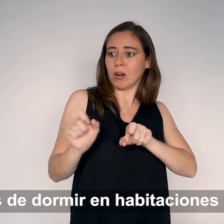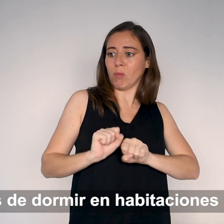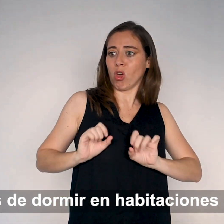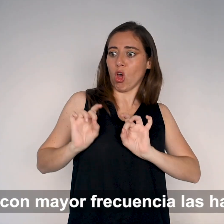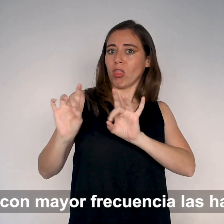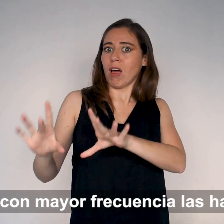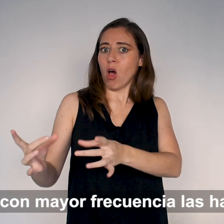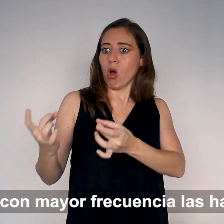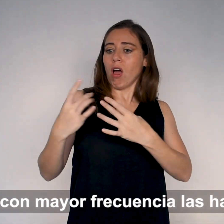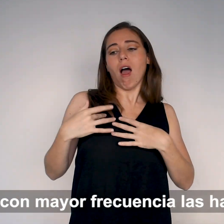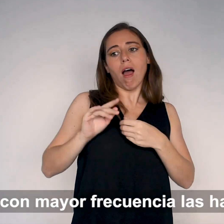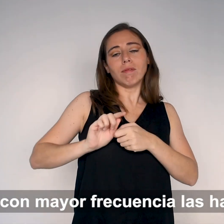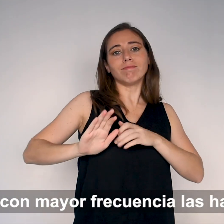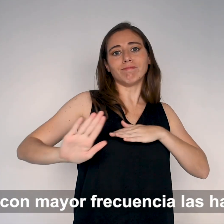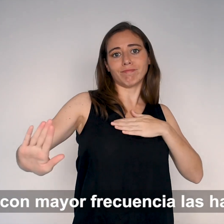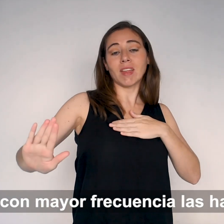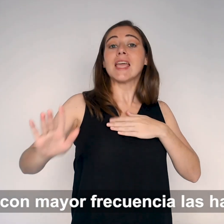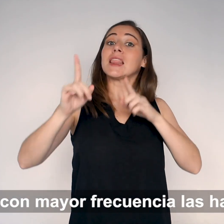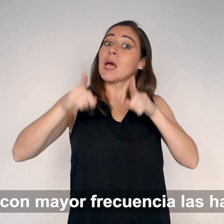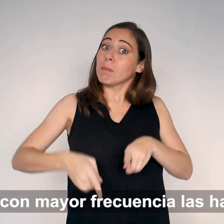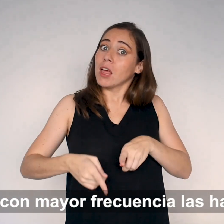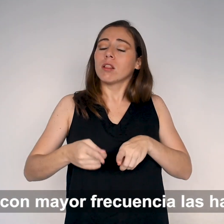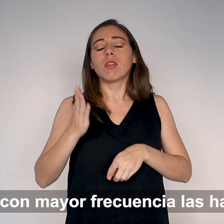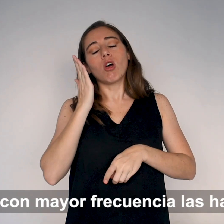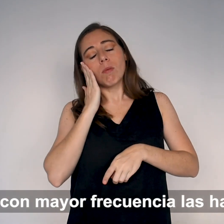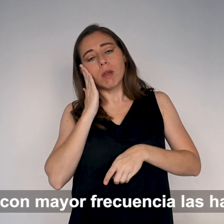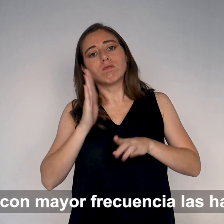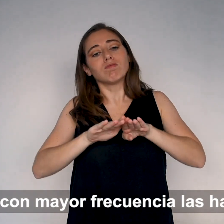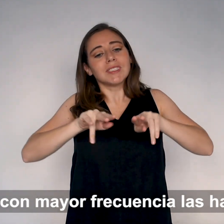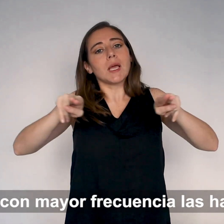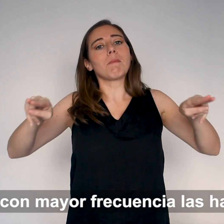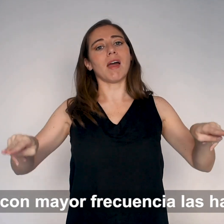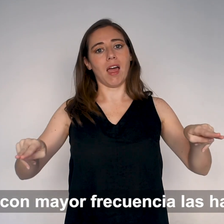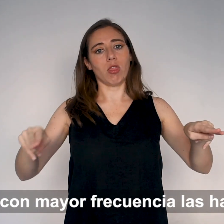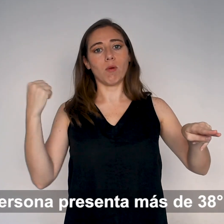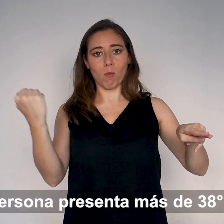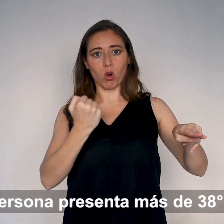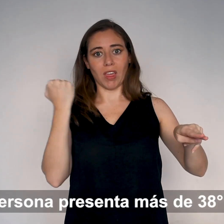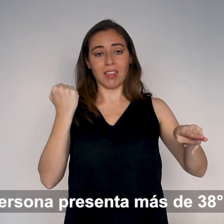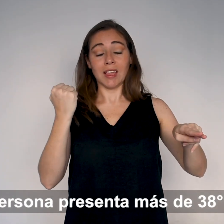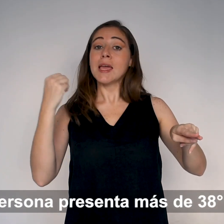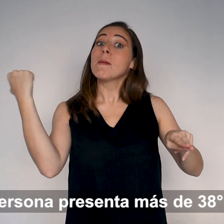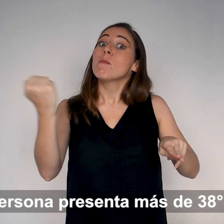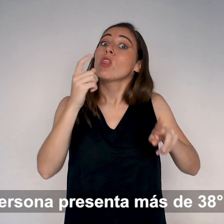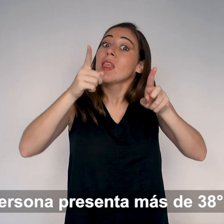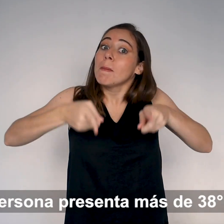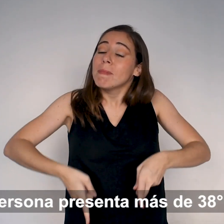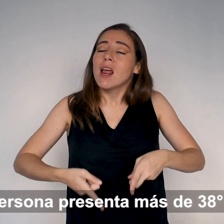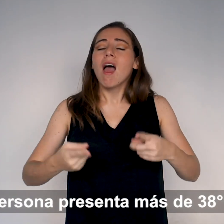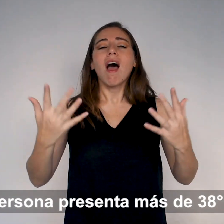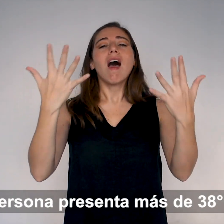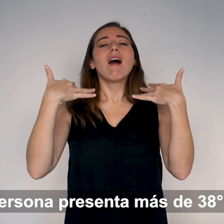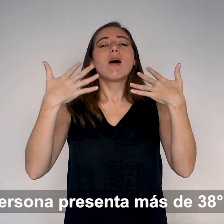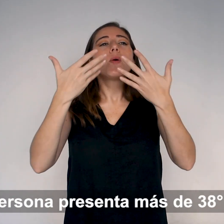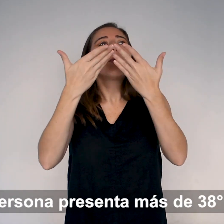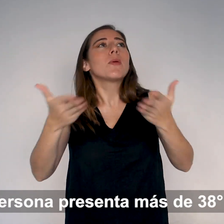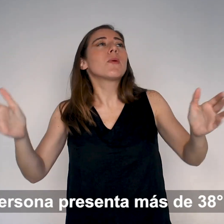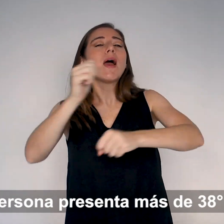Ventilar con mayor frecuencia las habitaciones. Si la persona presenta más de 38 grados de fiebre